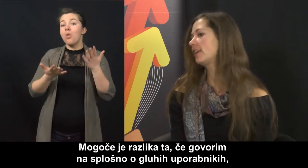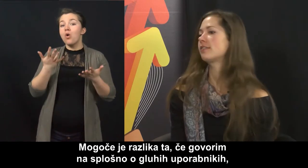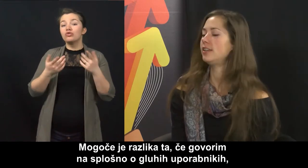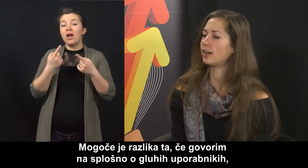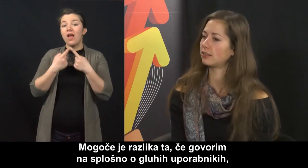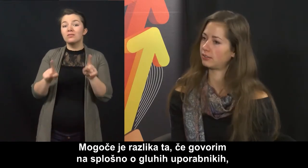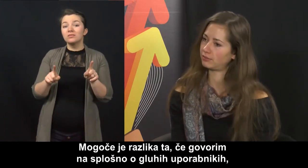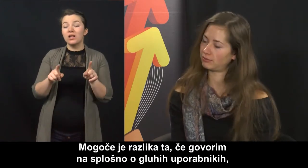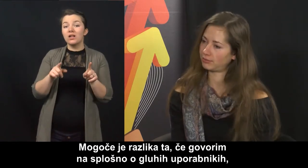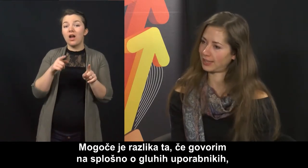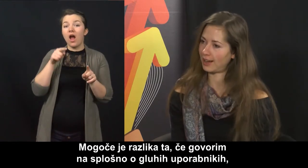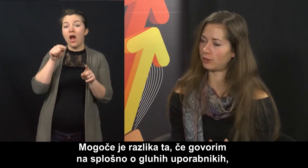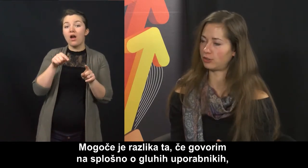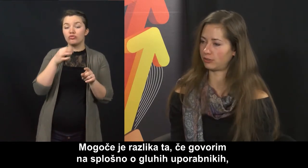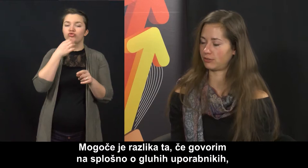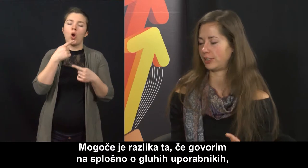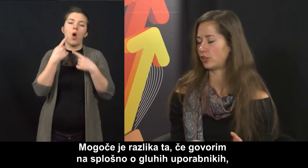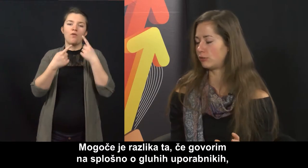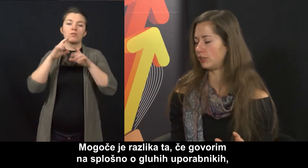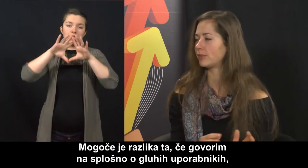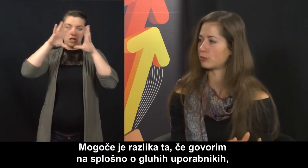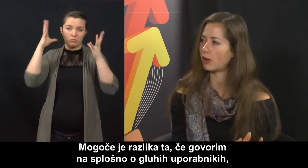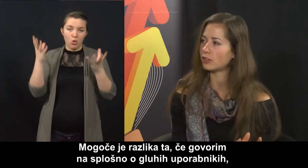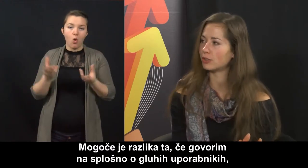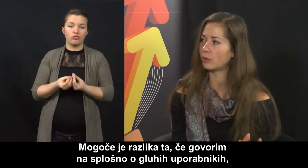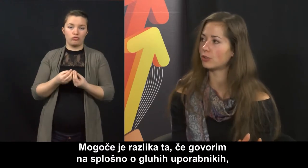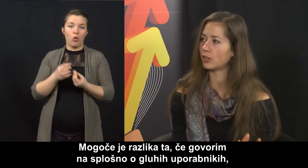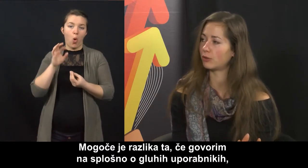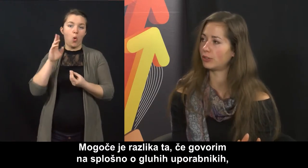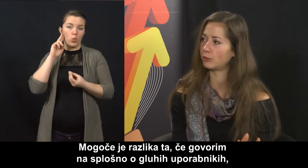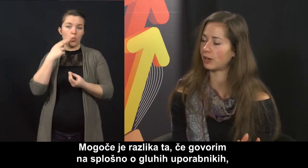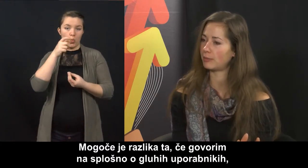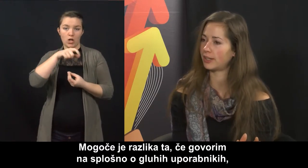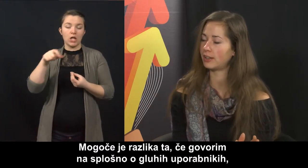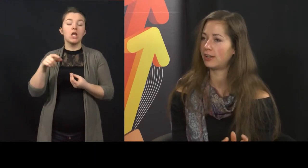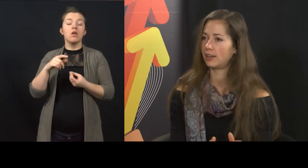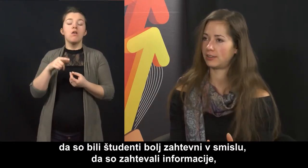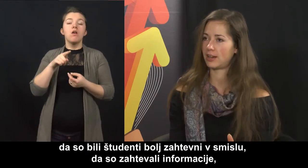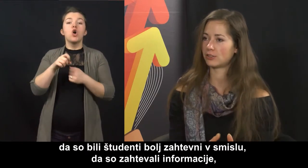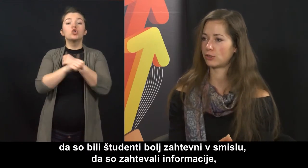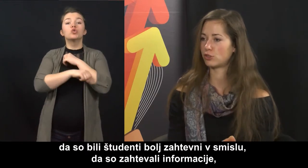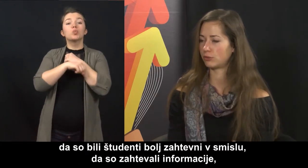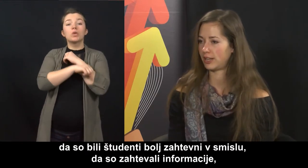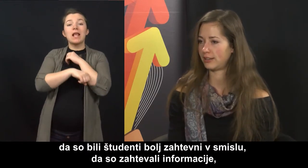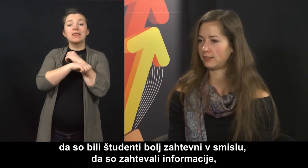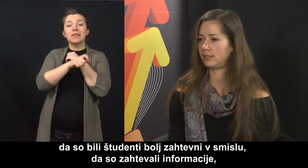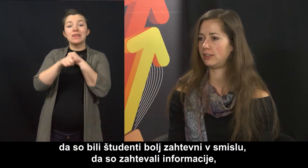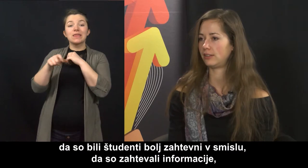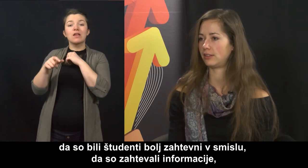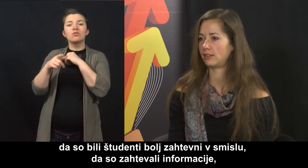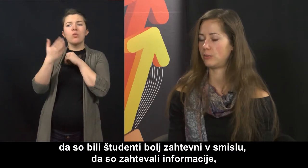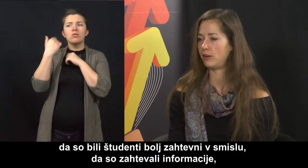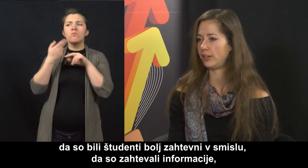Mogoče je razlika ta od, zdaj, če govorim na splošno, mogoče o gluhih uporabnikih, da so